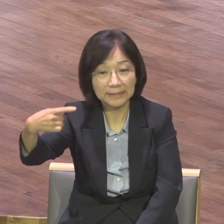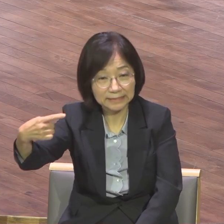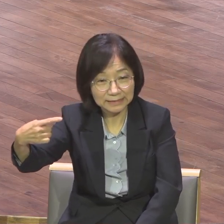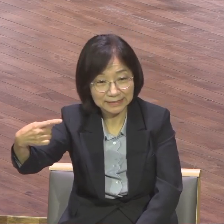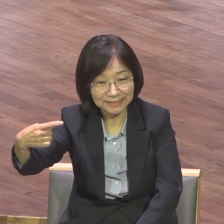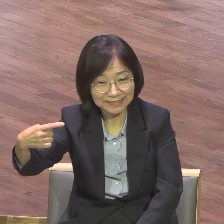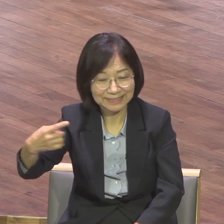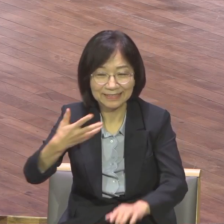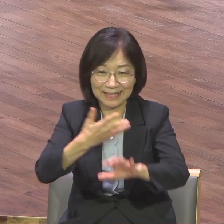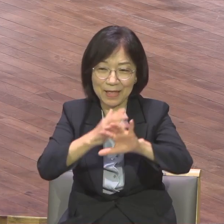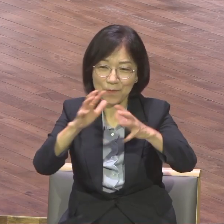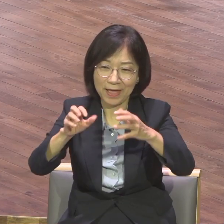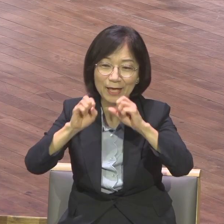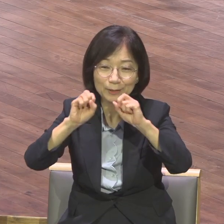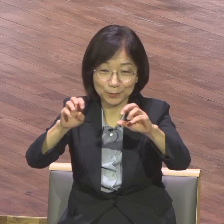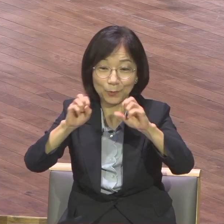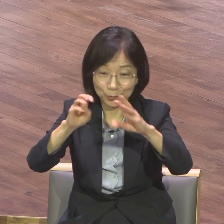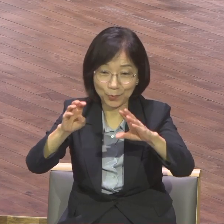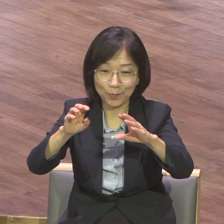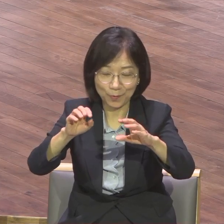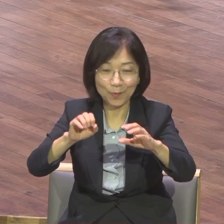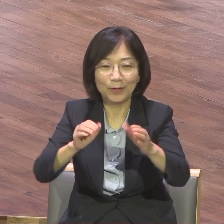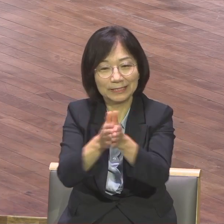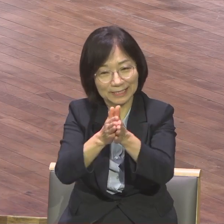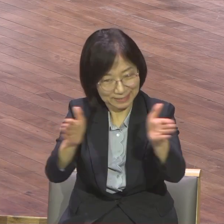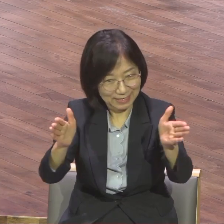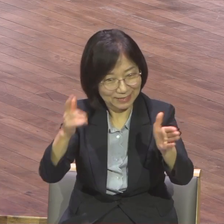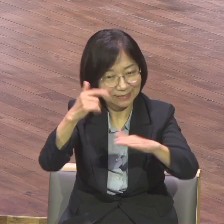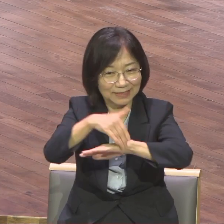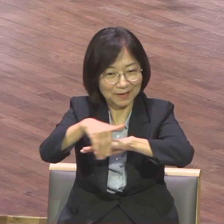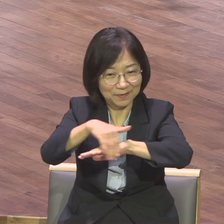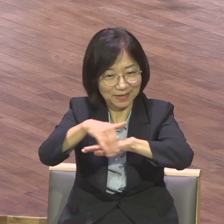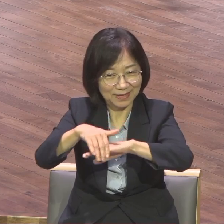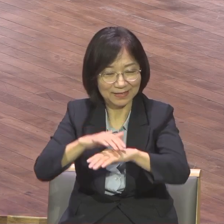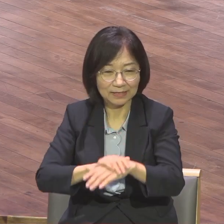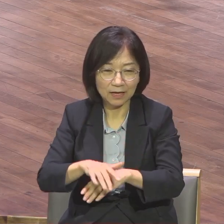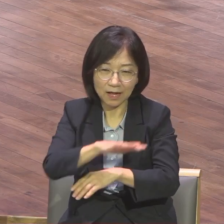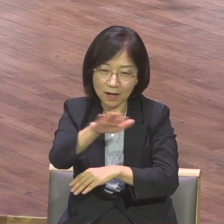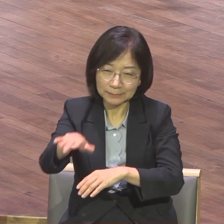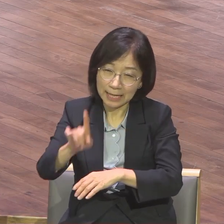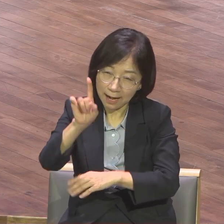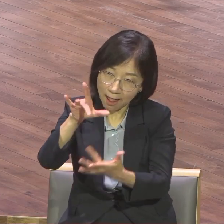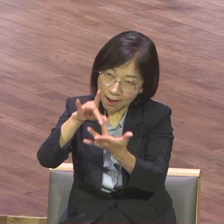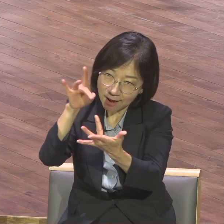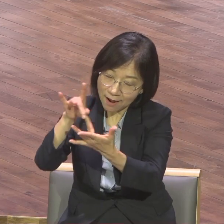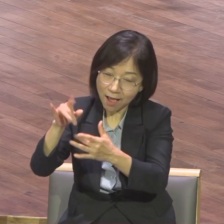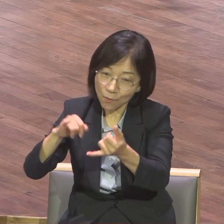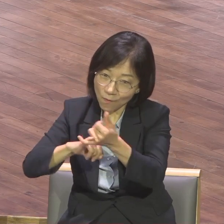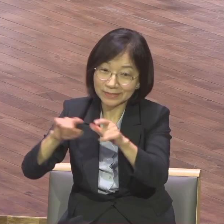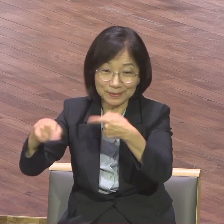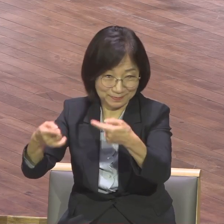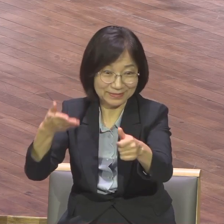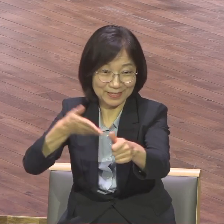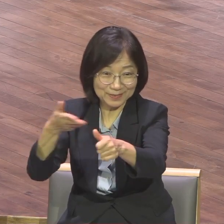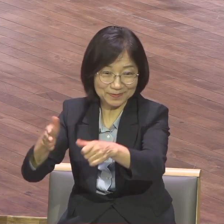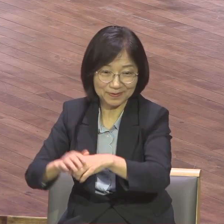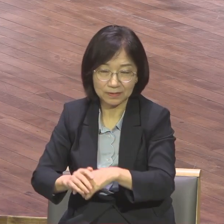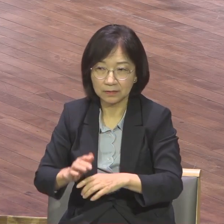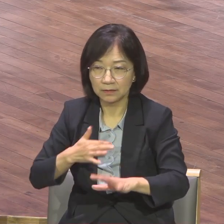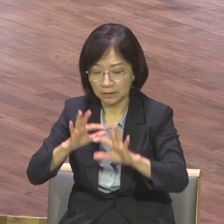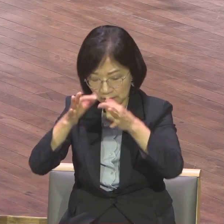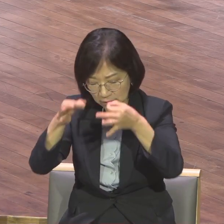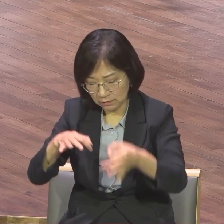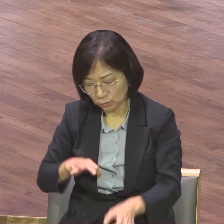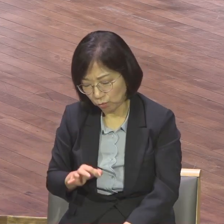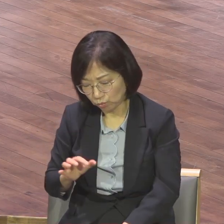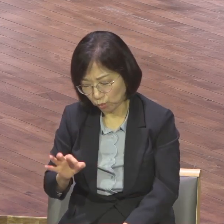동참하시기 바랍니다. 내 행편 환경 바라보면 평생 못 갑니다. 평생 못